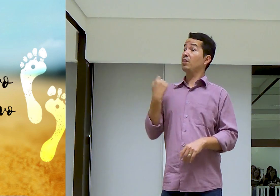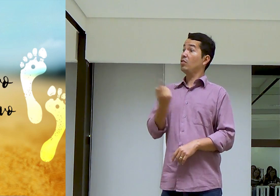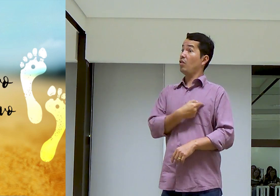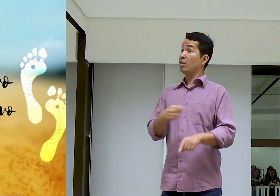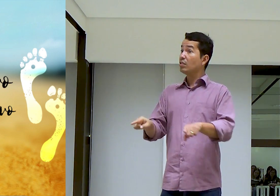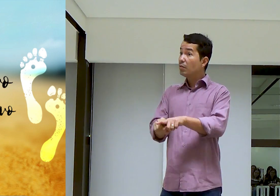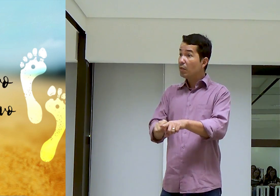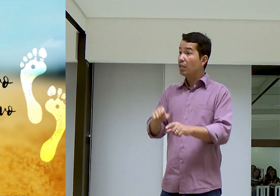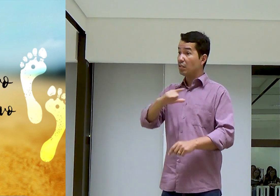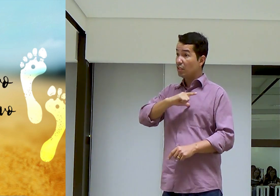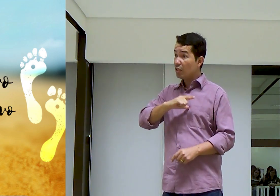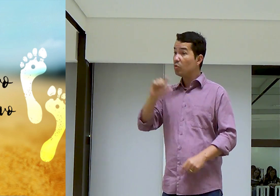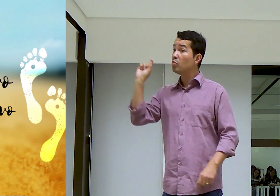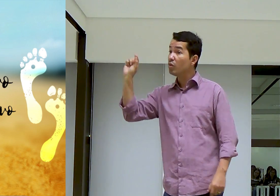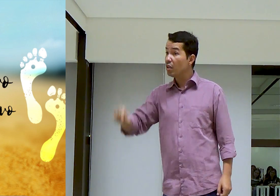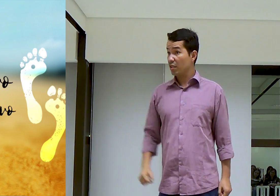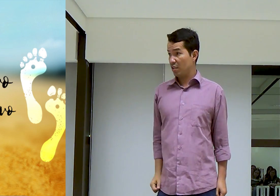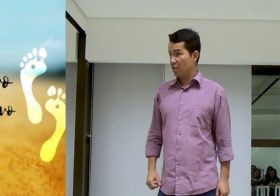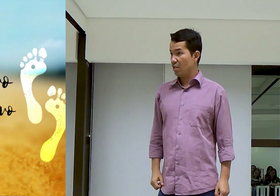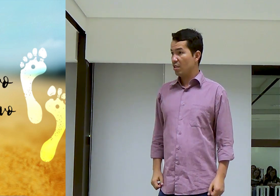aí? Mas às vezes nós também